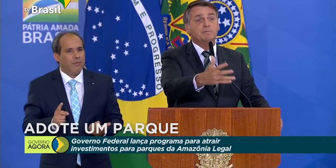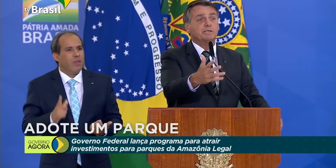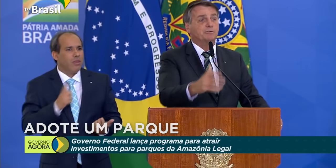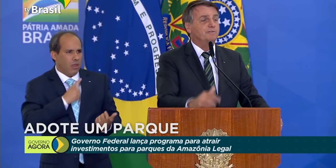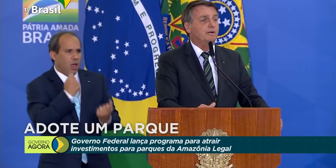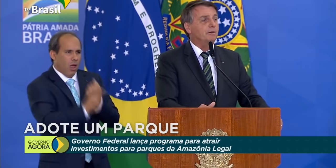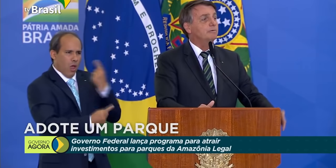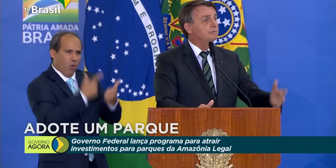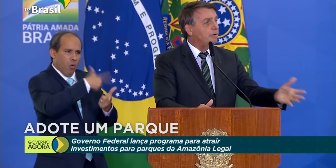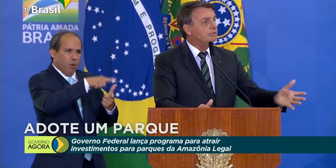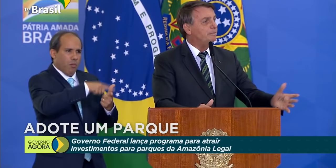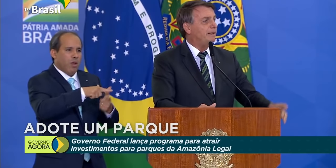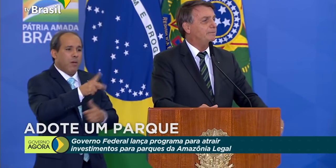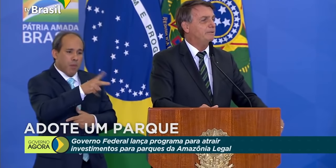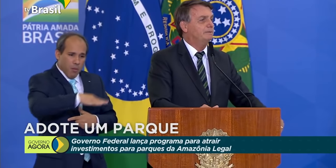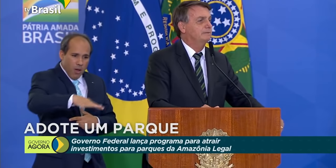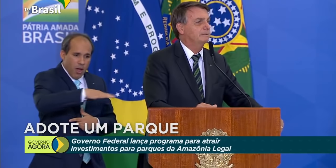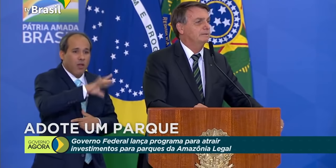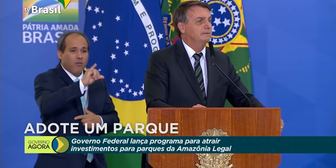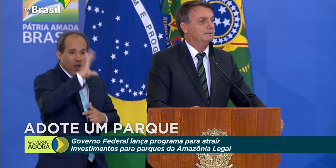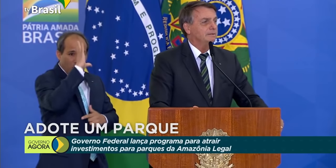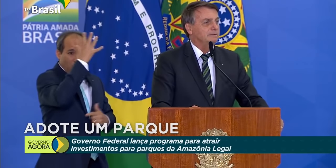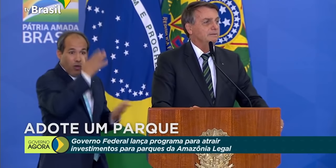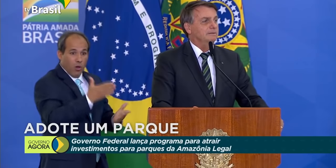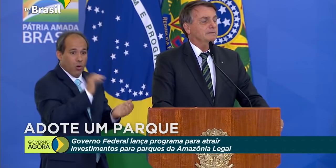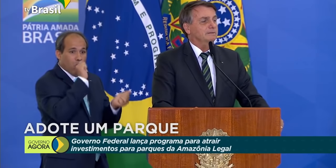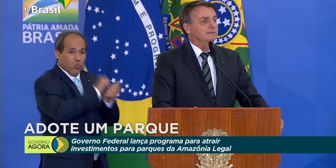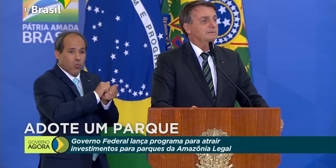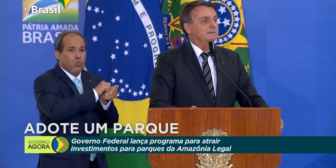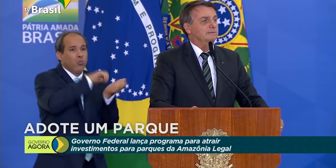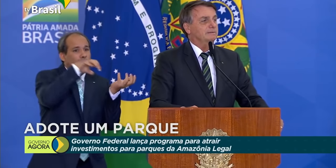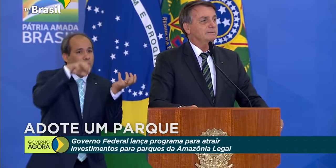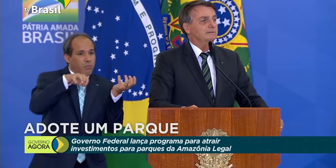nessas áreas como vamos resolver agora com nosso Parlamento